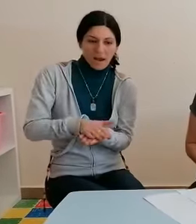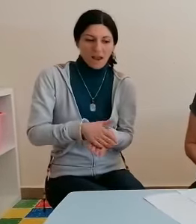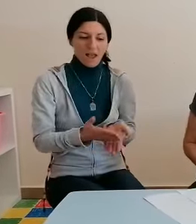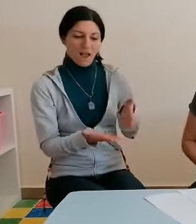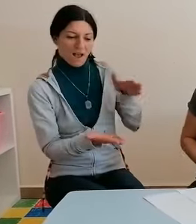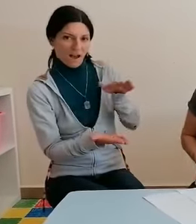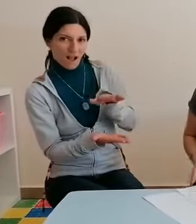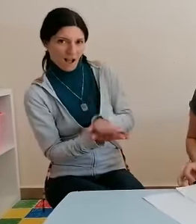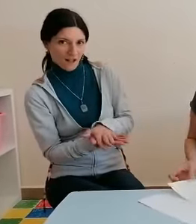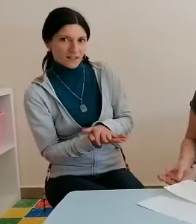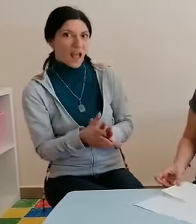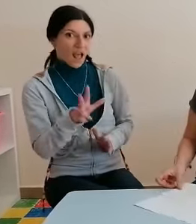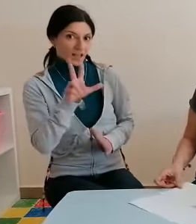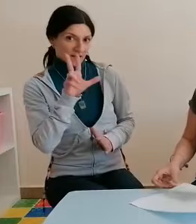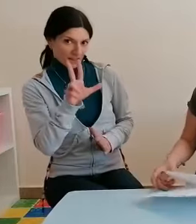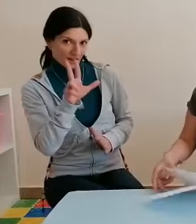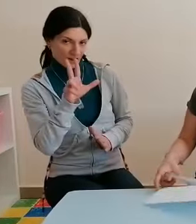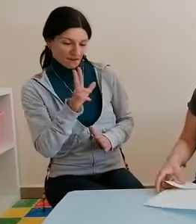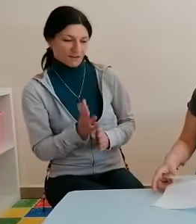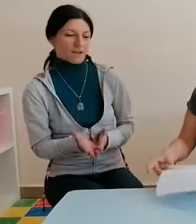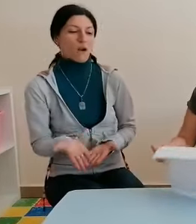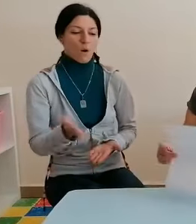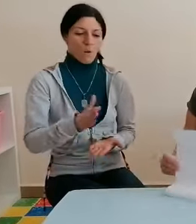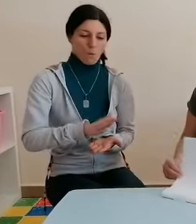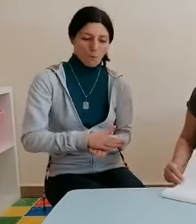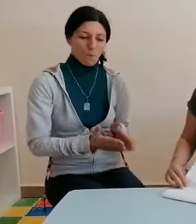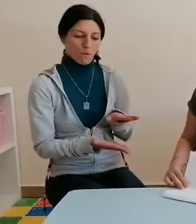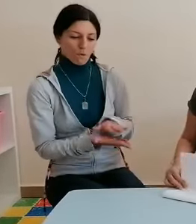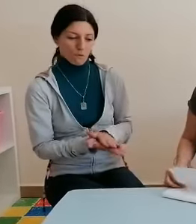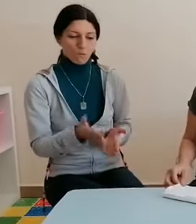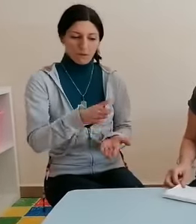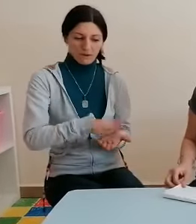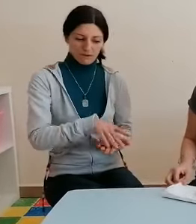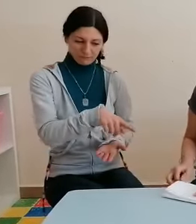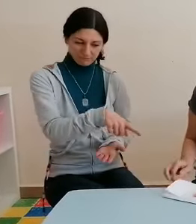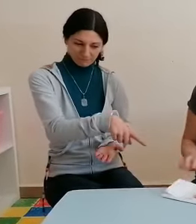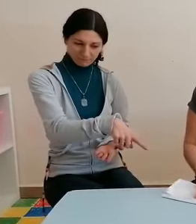il foglio in tre parti, guardate un po'.